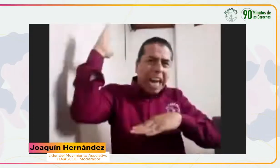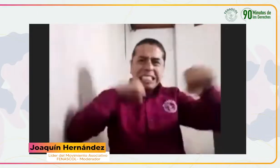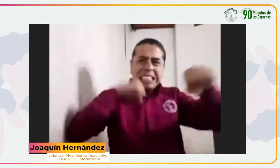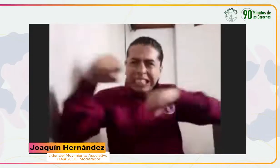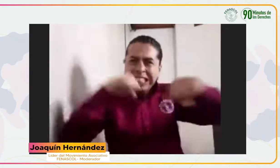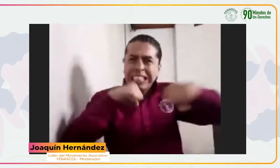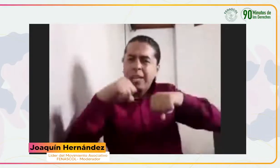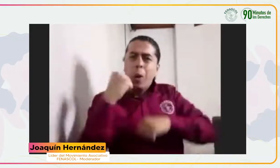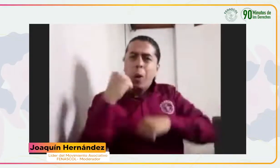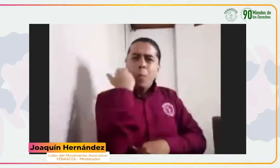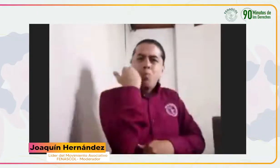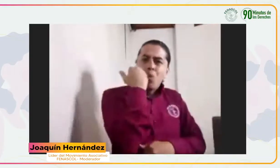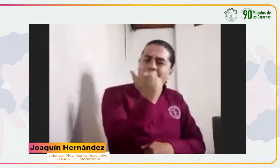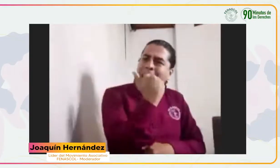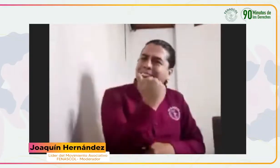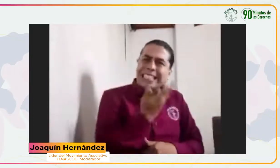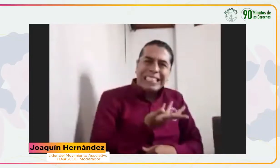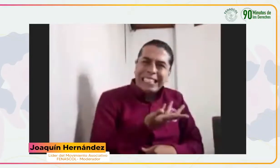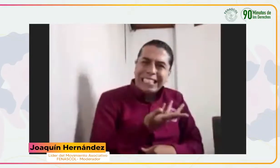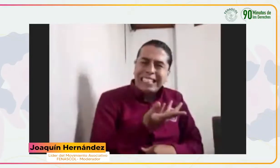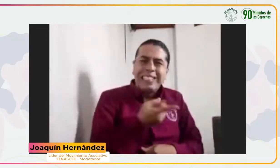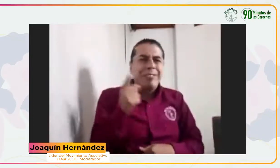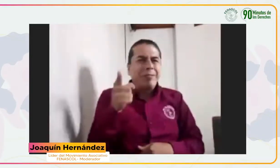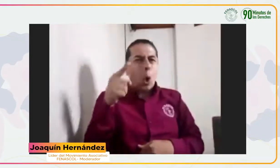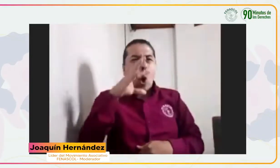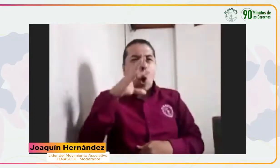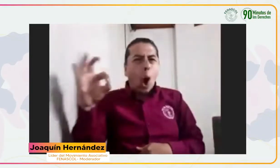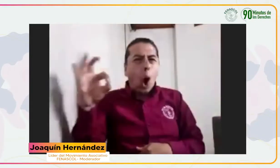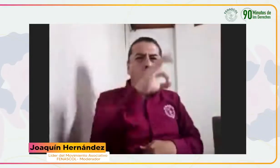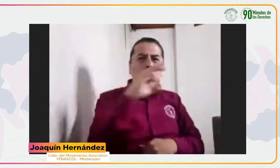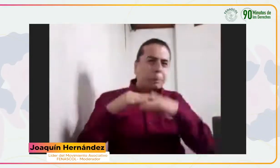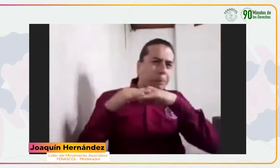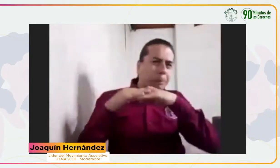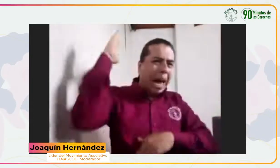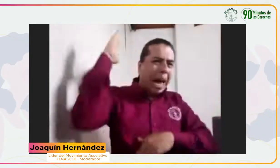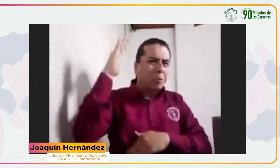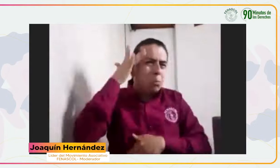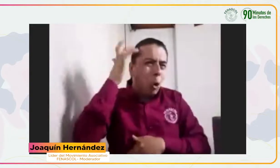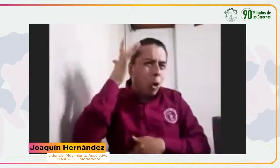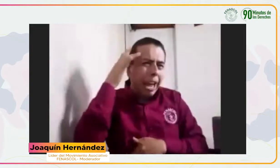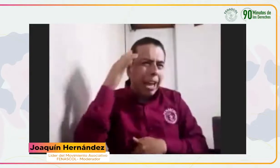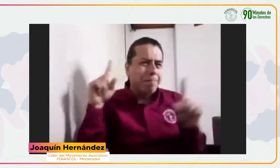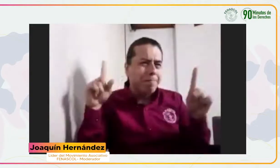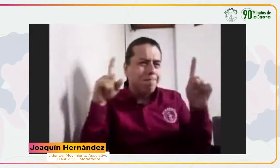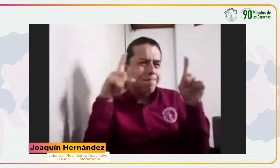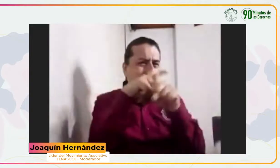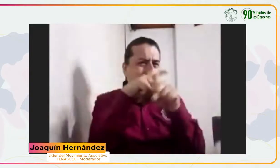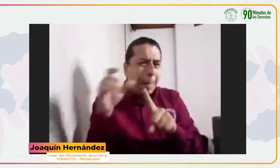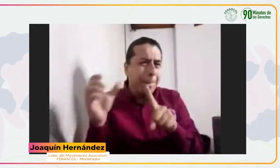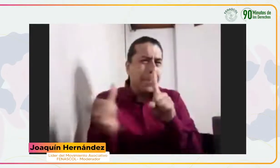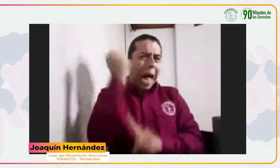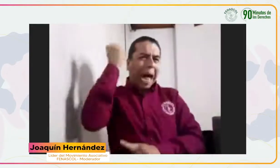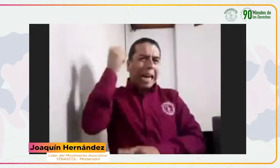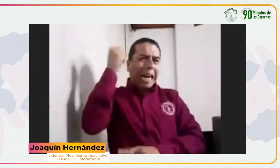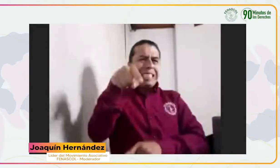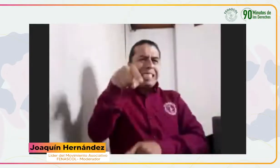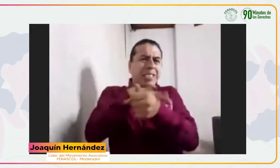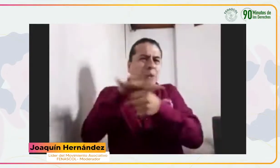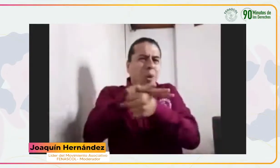en las organizaciones de civiles, cómo hay una gran participación de hombres, pero a la vez encontrar